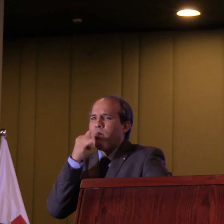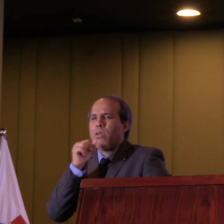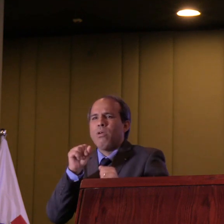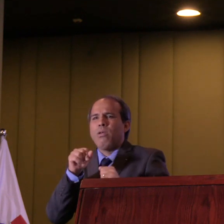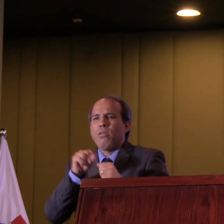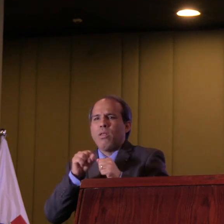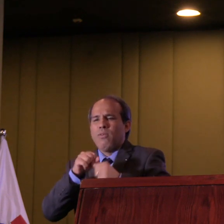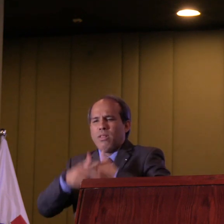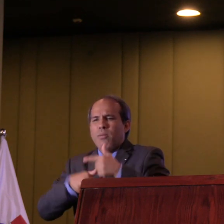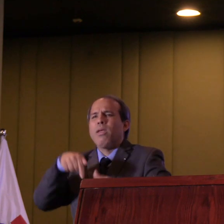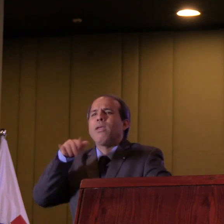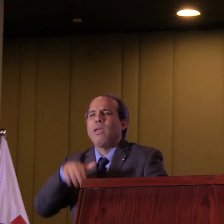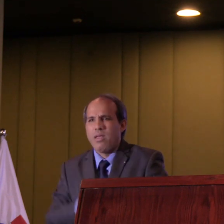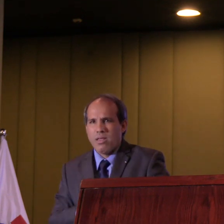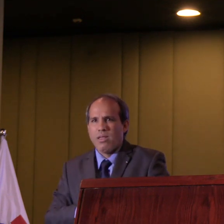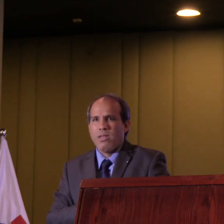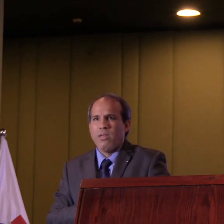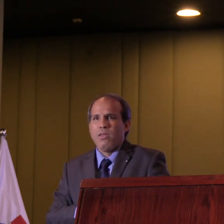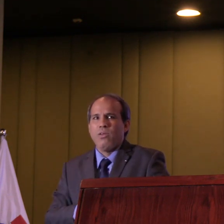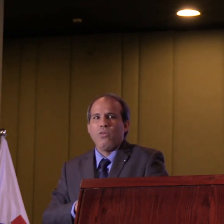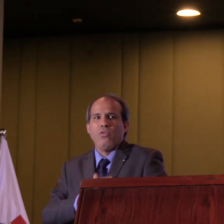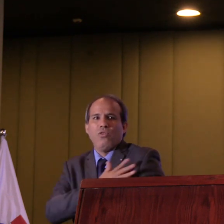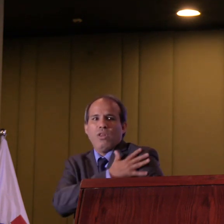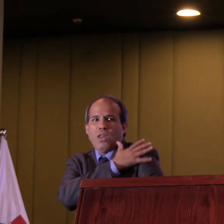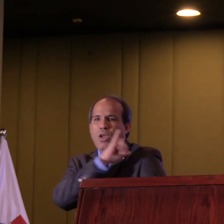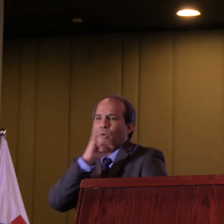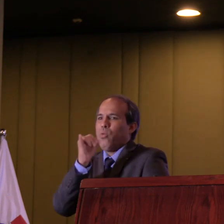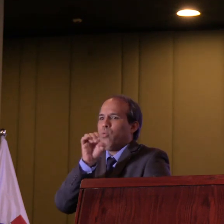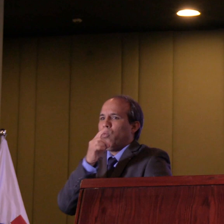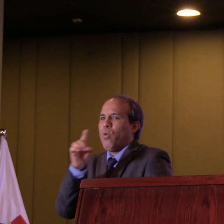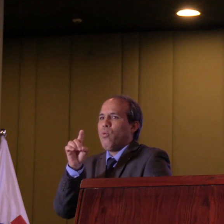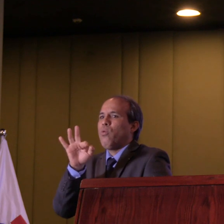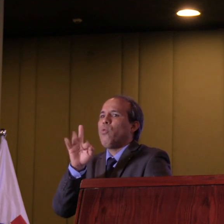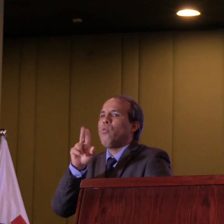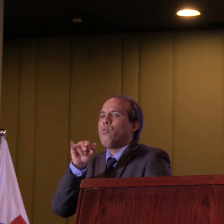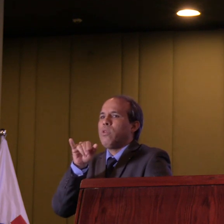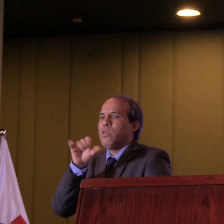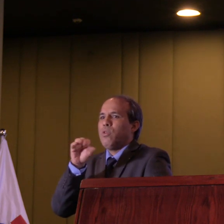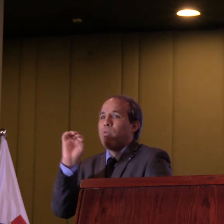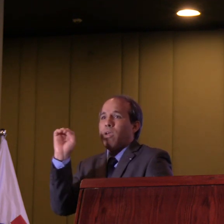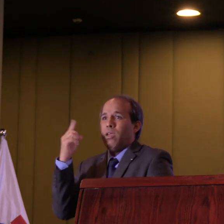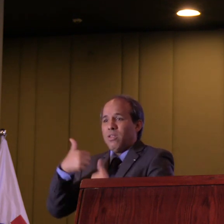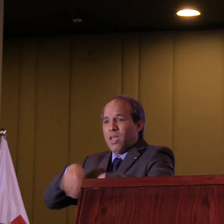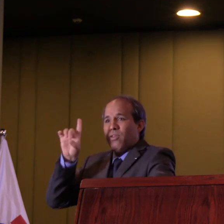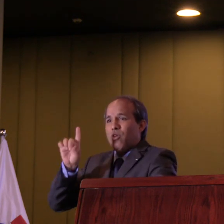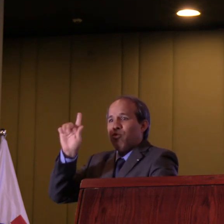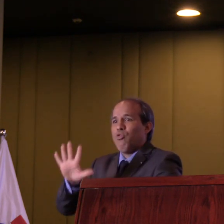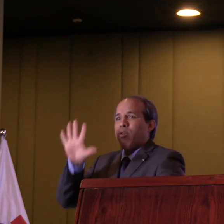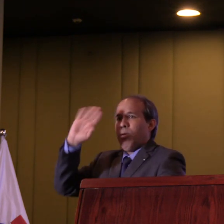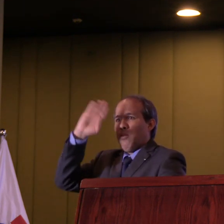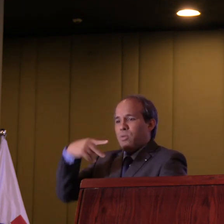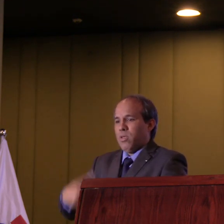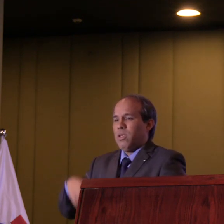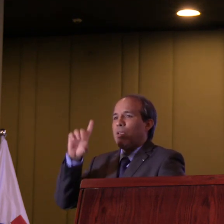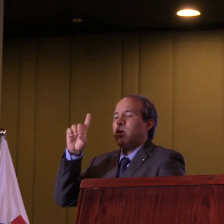trabalho realizado pelo general João Francisco Ferreira, à frente da Diretoria-Geral Brasileira